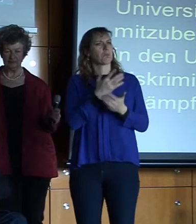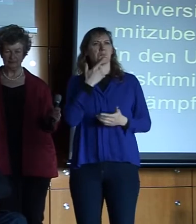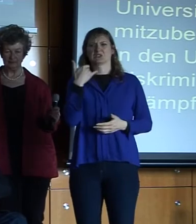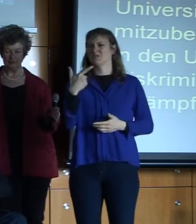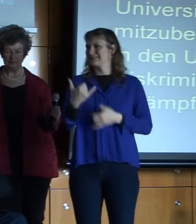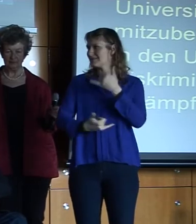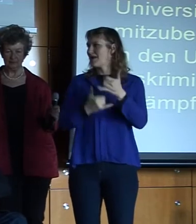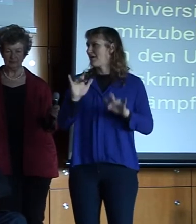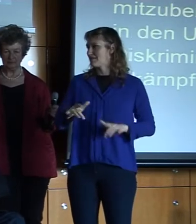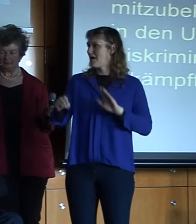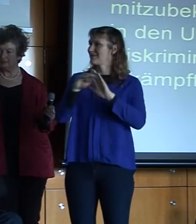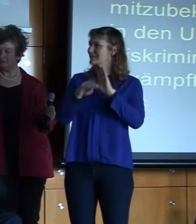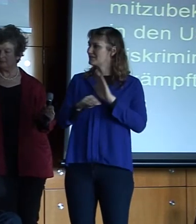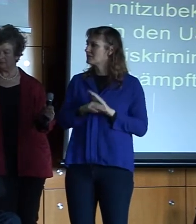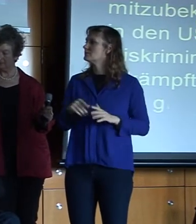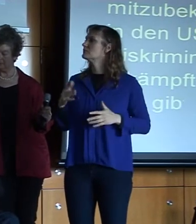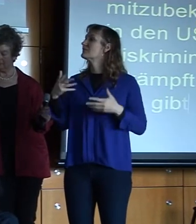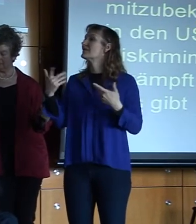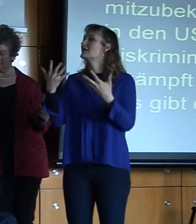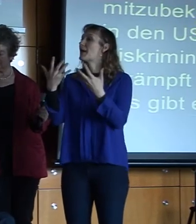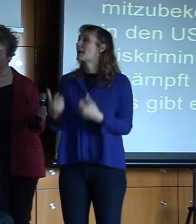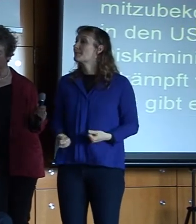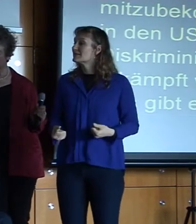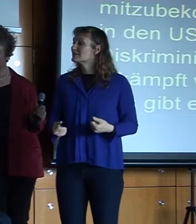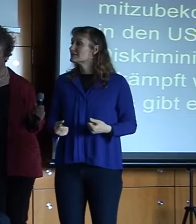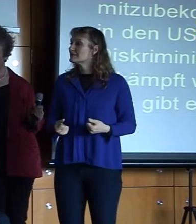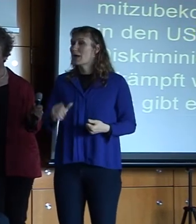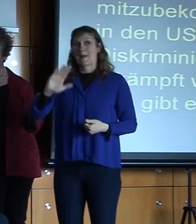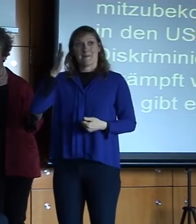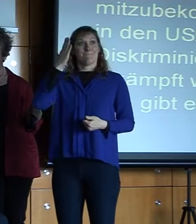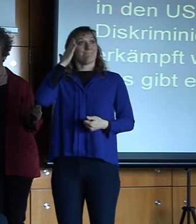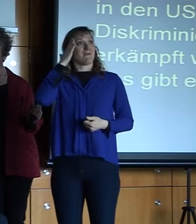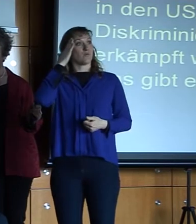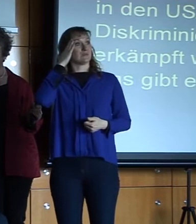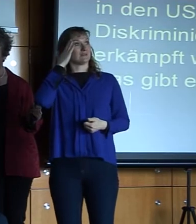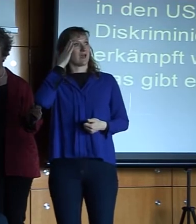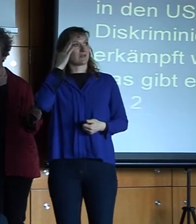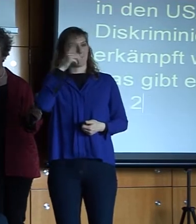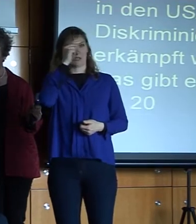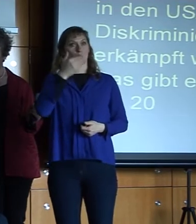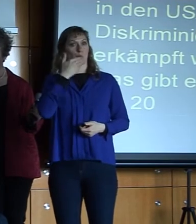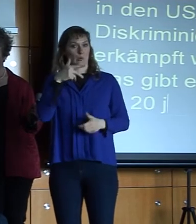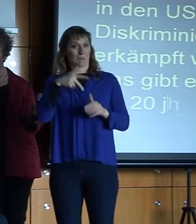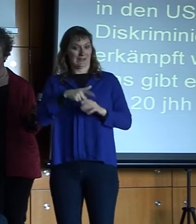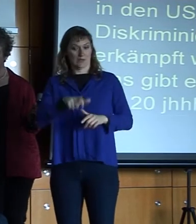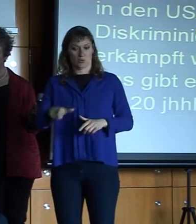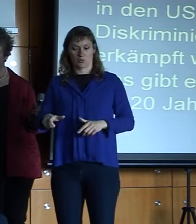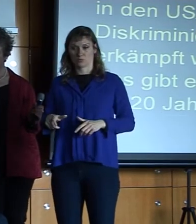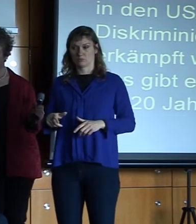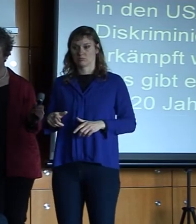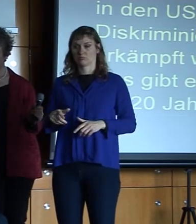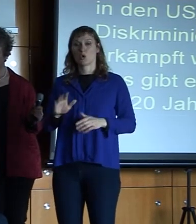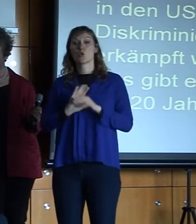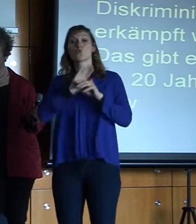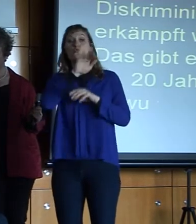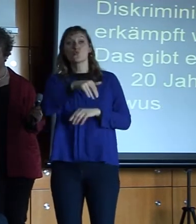Jahren. Und hat dazu geführt, dass sich das Bewusstsein der nicht behinderten Bevölkerung gegenüber behinderten